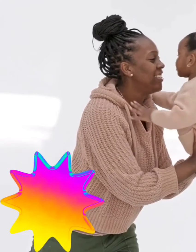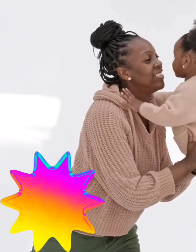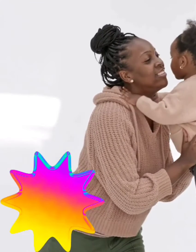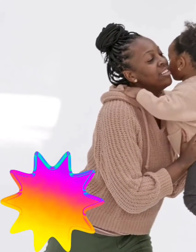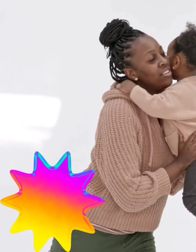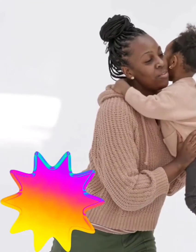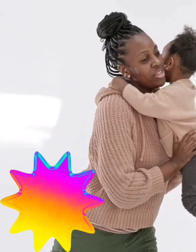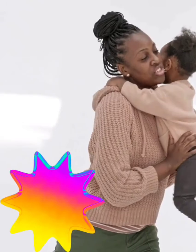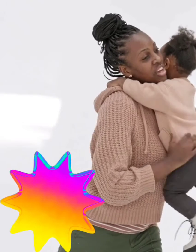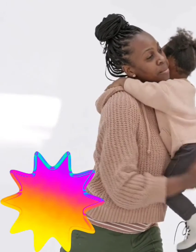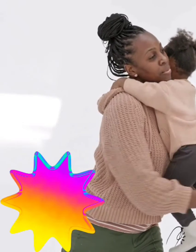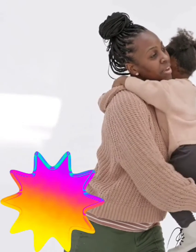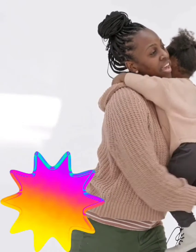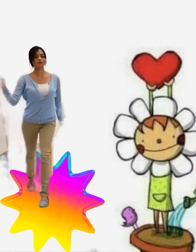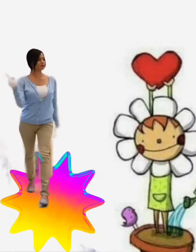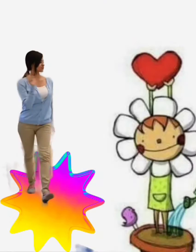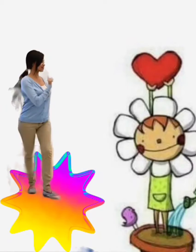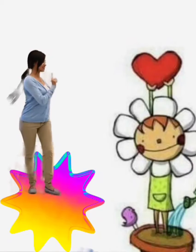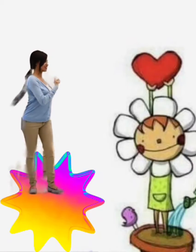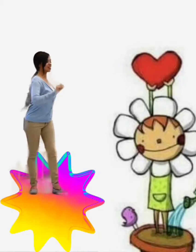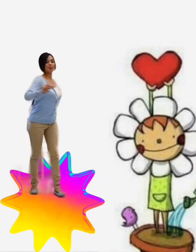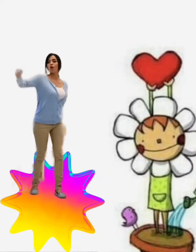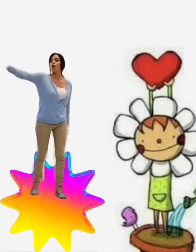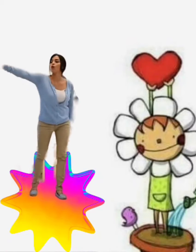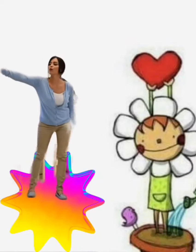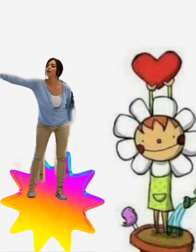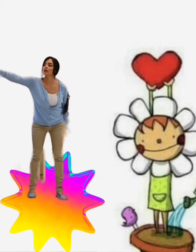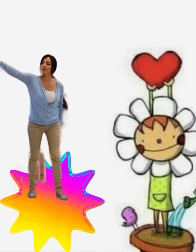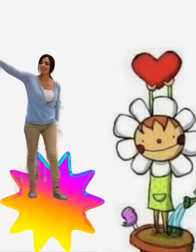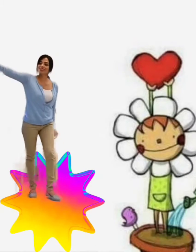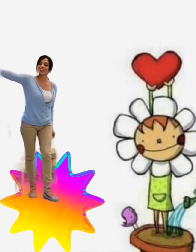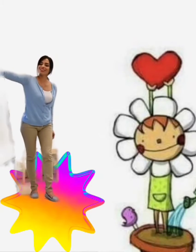maestra, hoy es tu día, maestra bella,